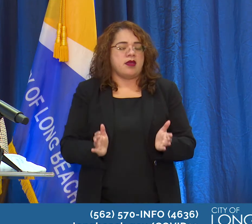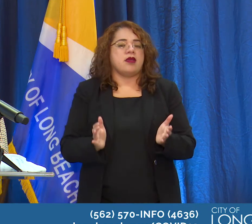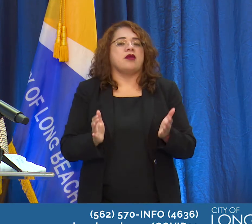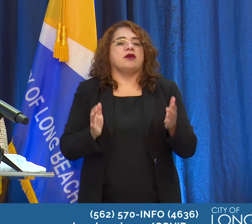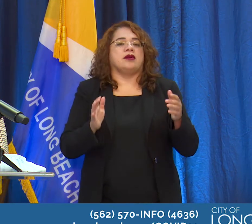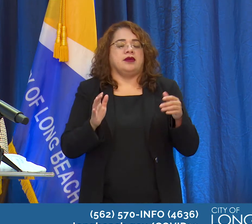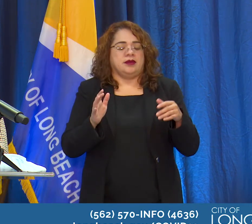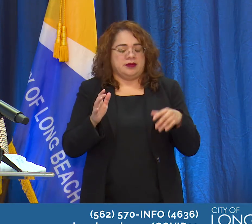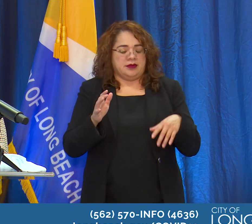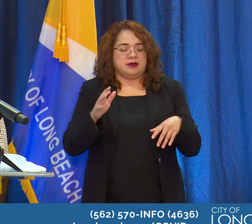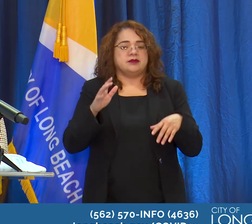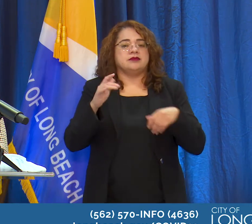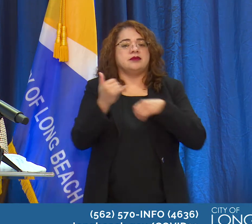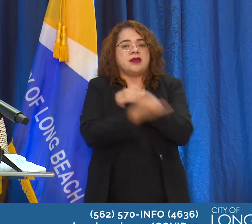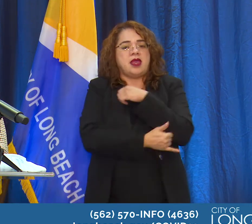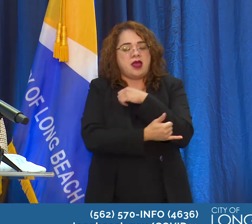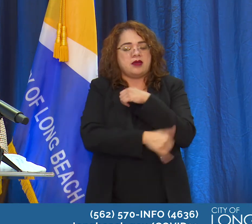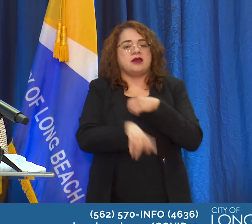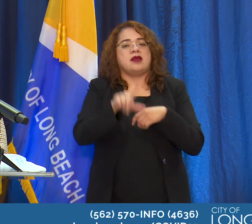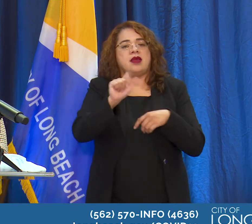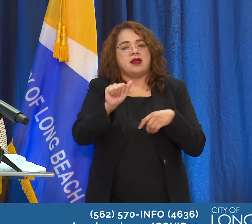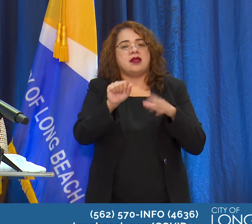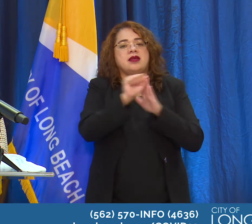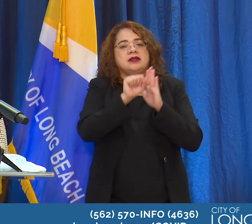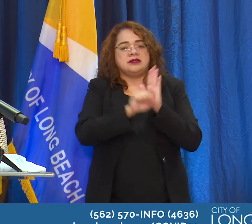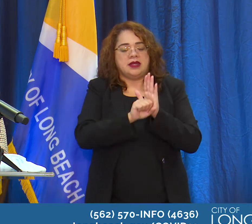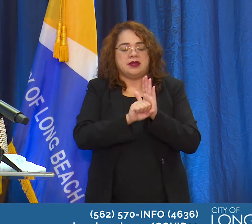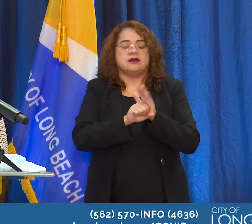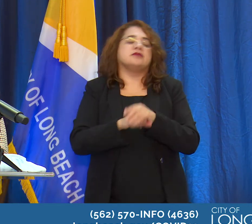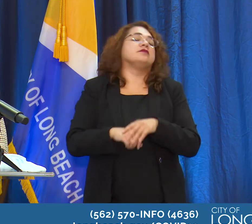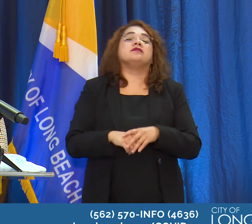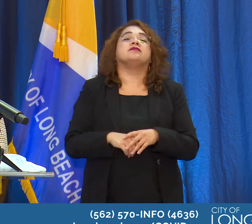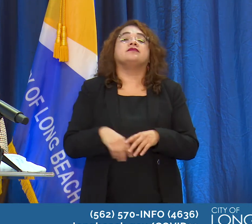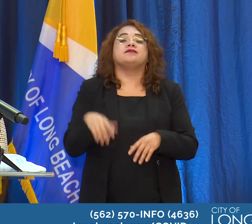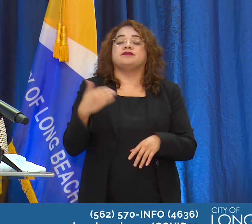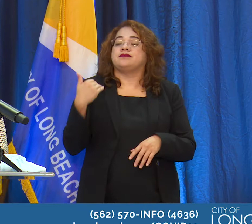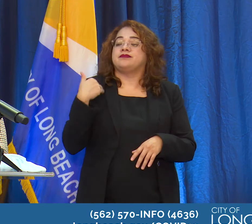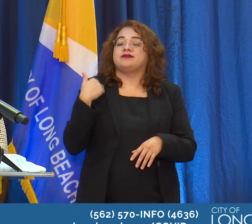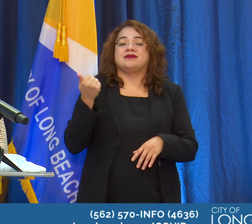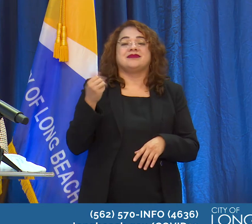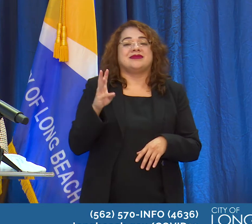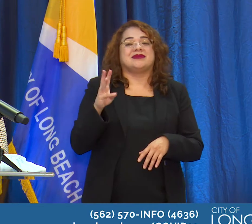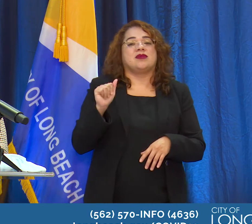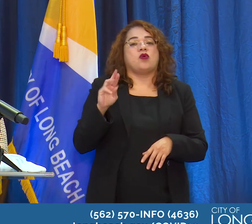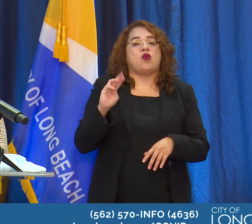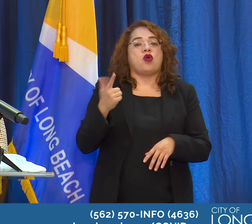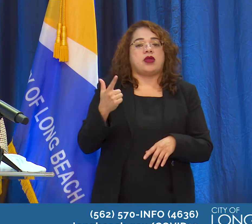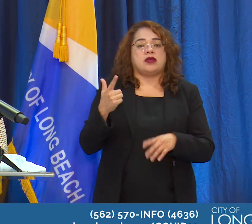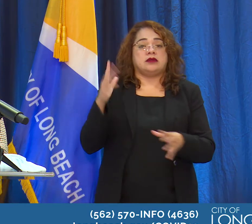locales aquí en la ciudad de Long Beach con el estado de California. Hasta el 16 de agosto se han